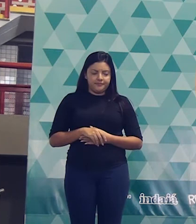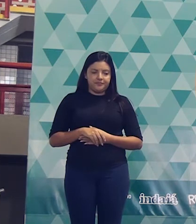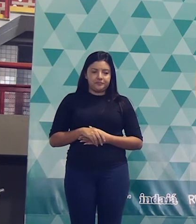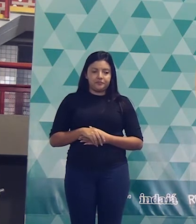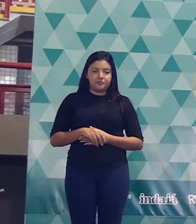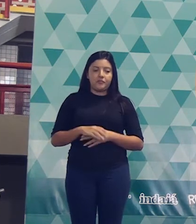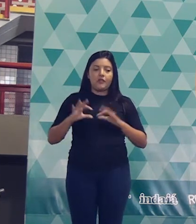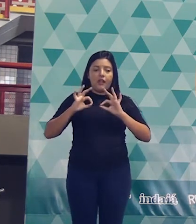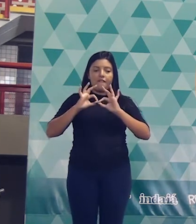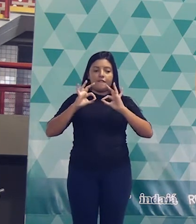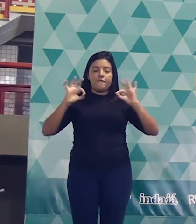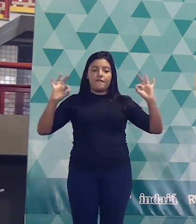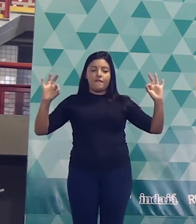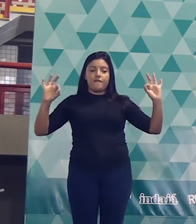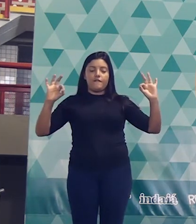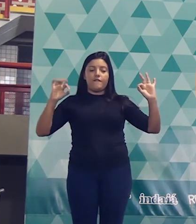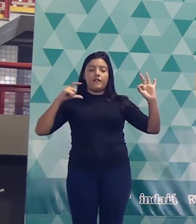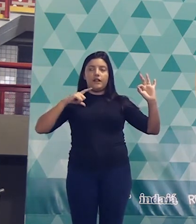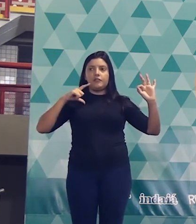Bacana essa análise aqui, né?